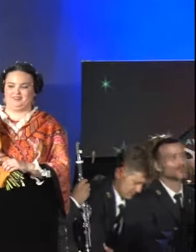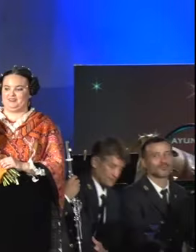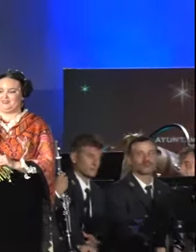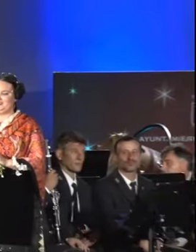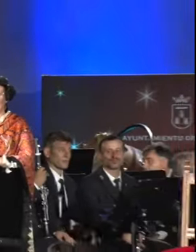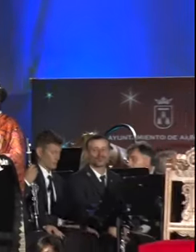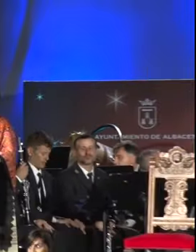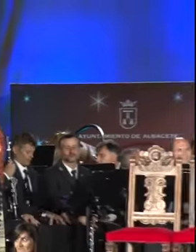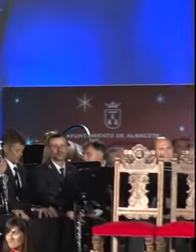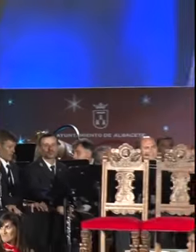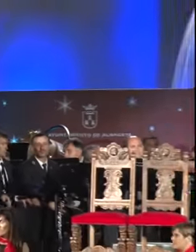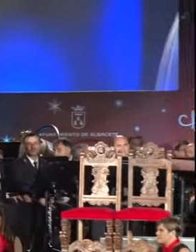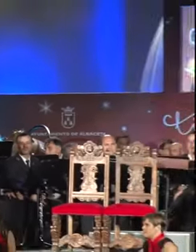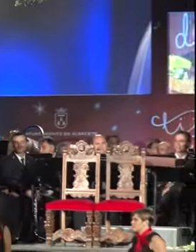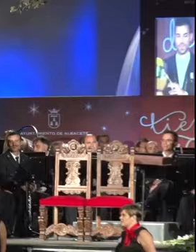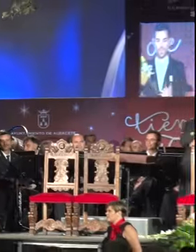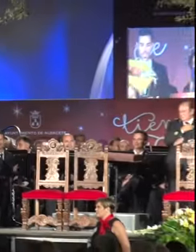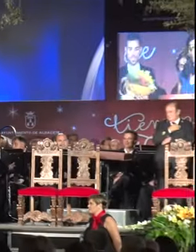Torres Ródenas.